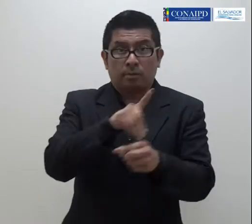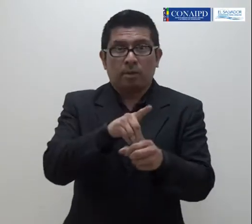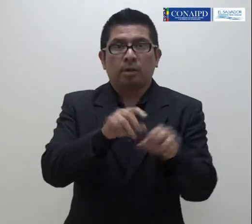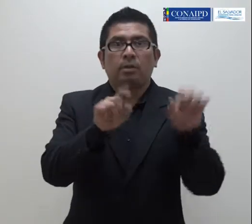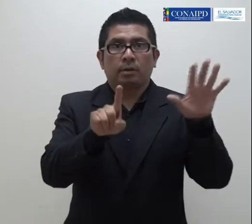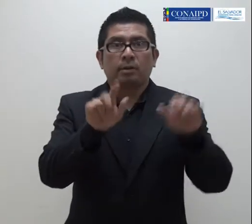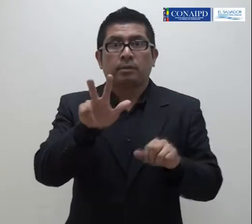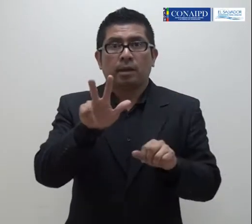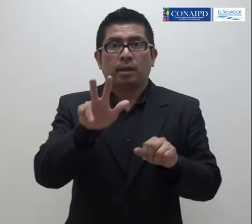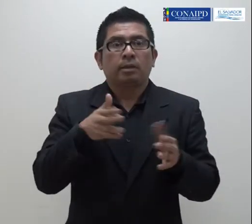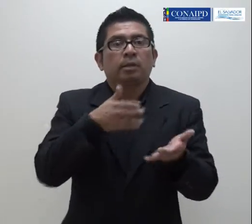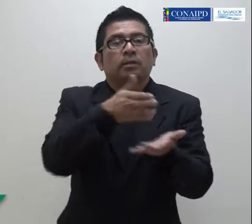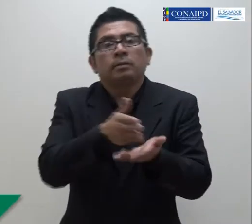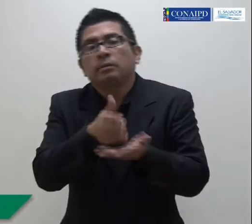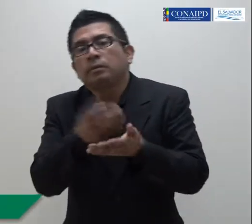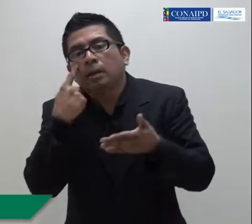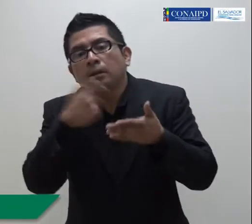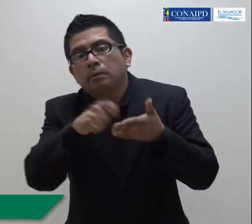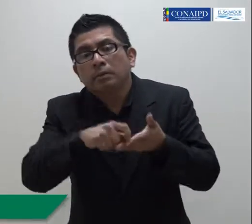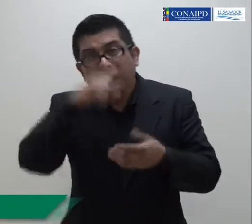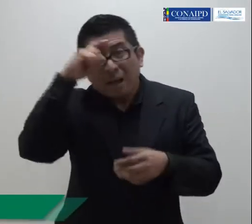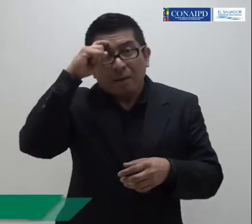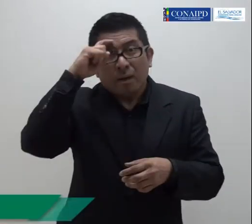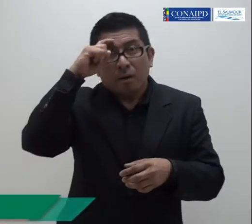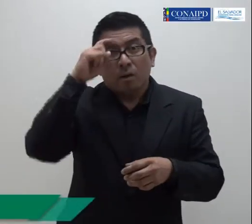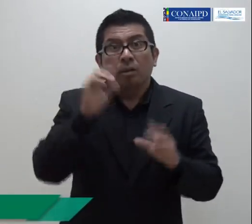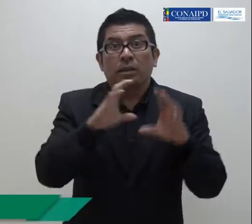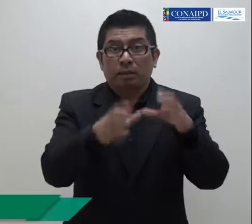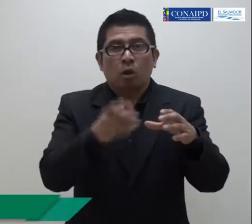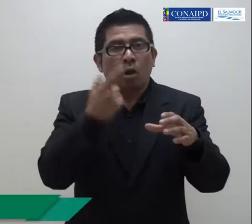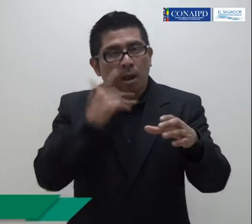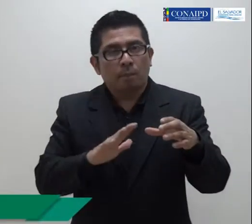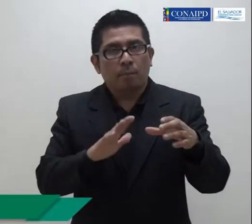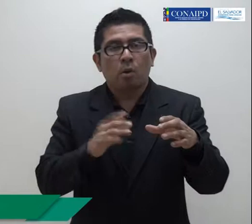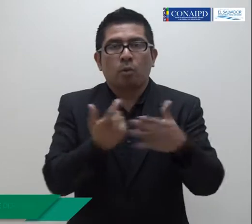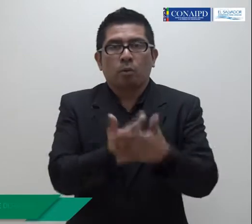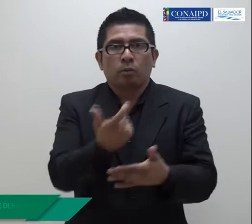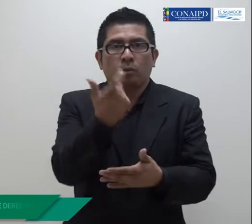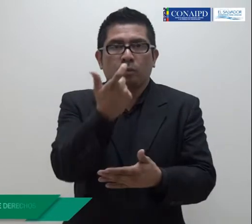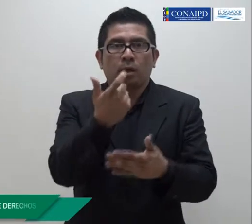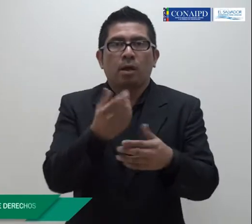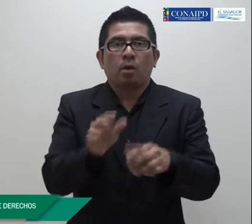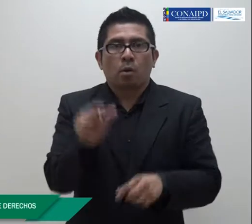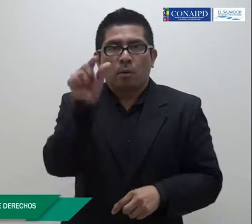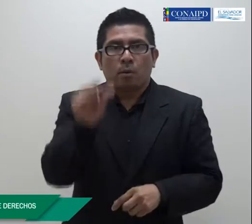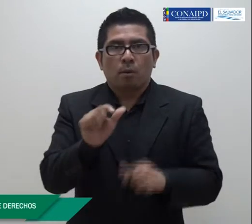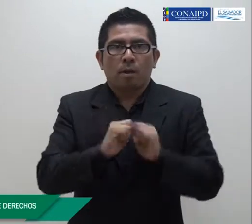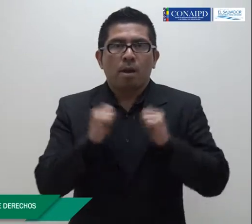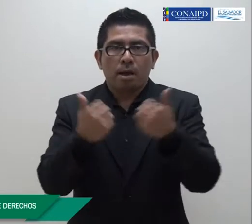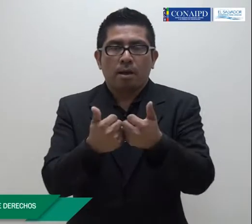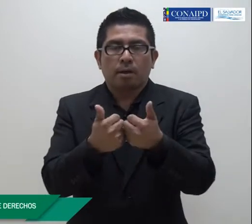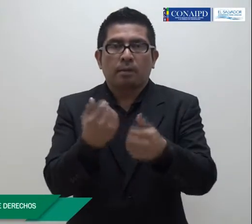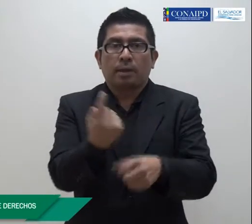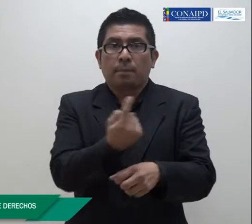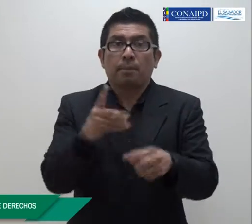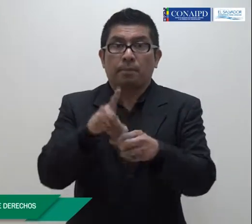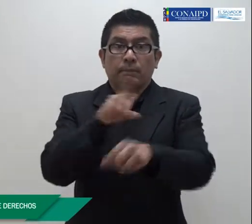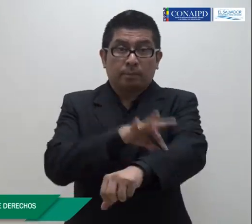63 inspecciones de obras pertenecientes a sectores como universidades, hoteles, asociaciones de y para personas con